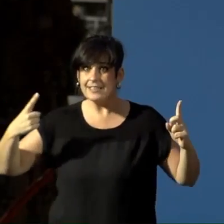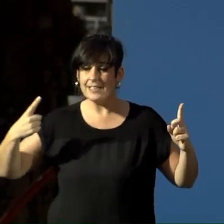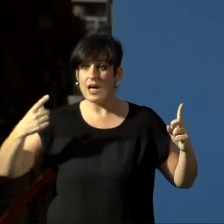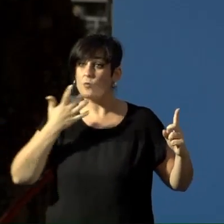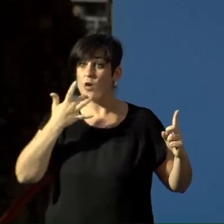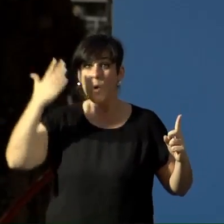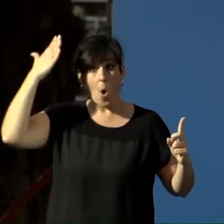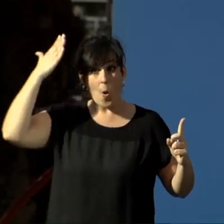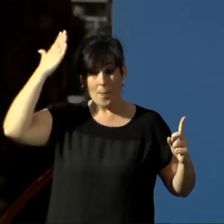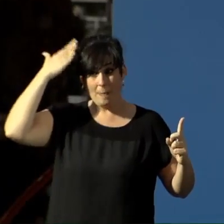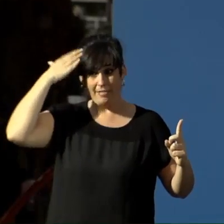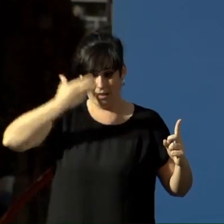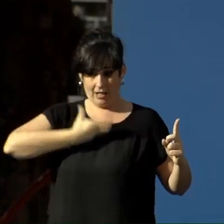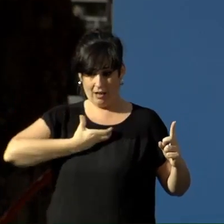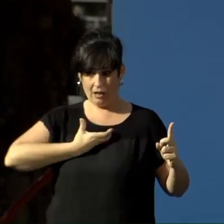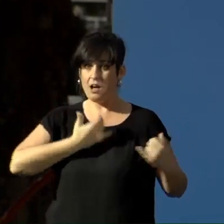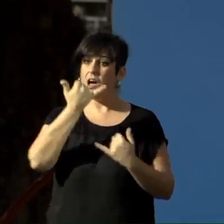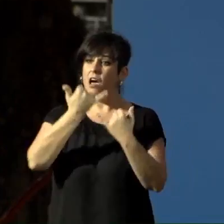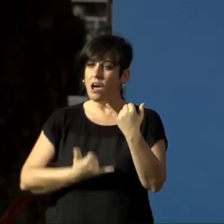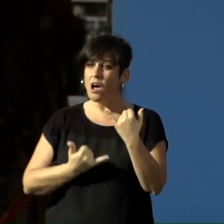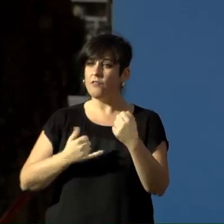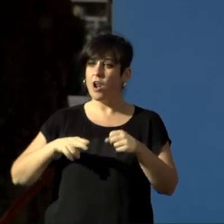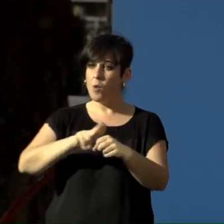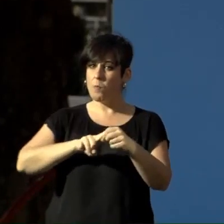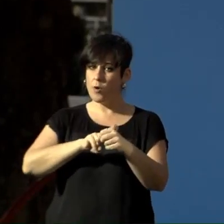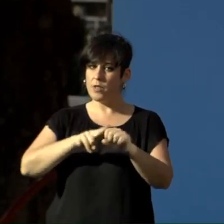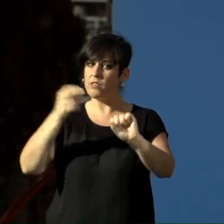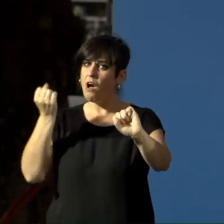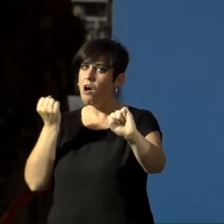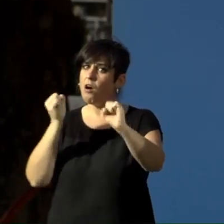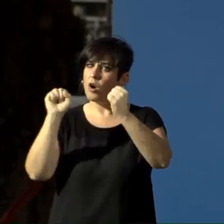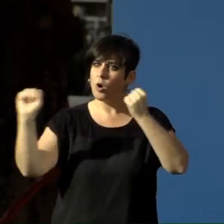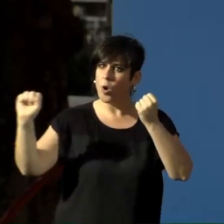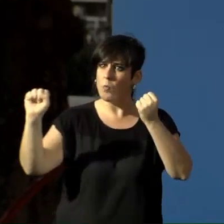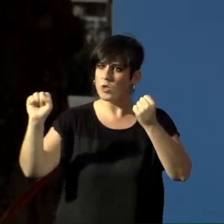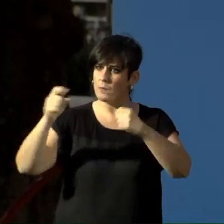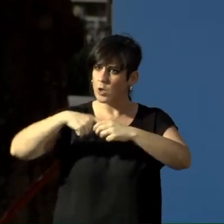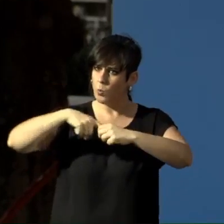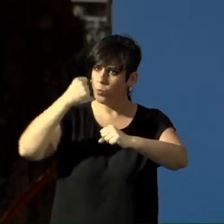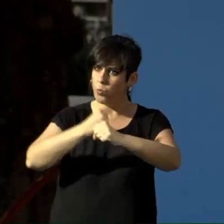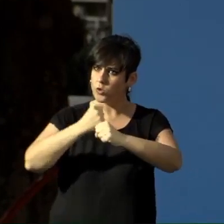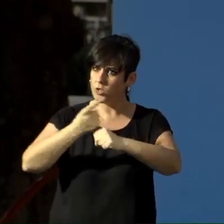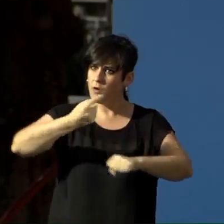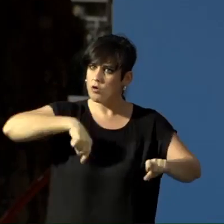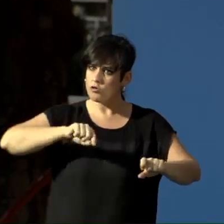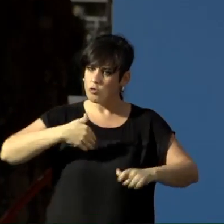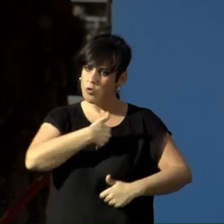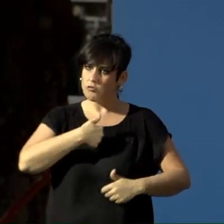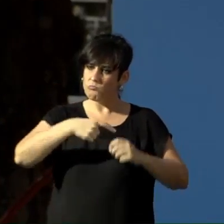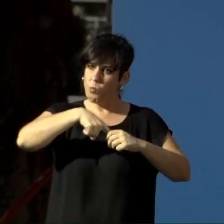Manzaneda foi o 5º concello da provincia que mellor comportamento tivo en emprego. Din de